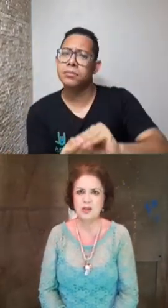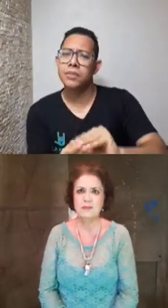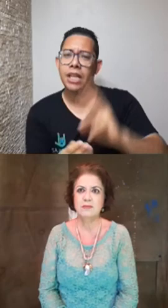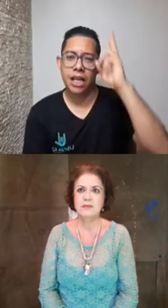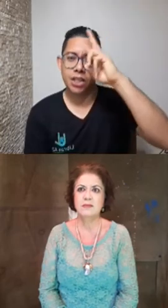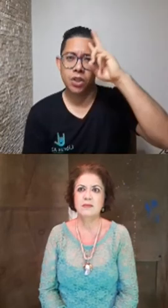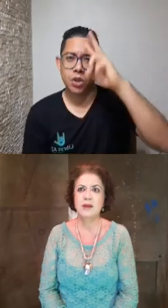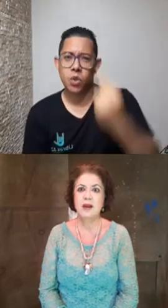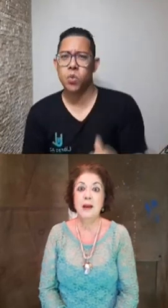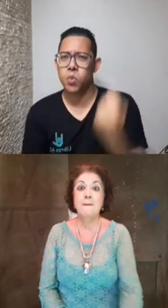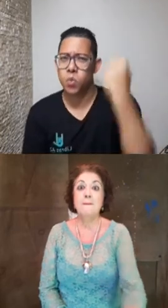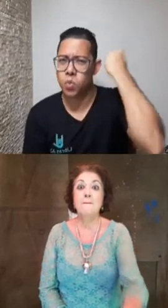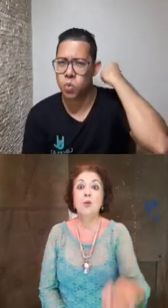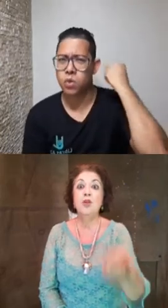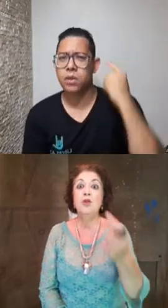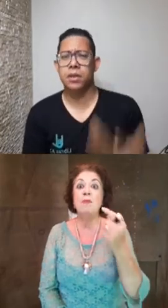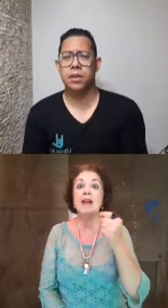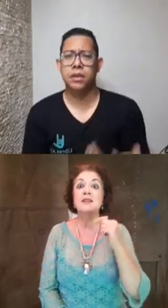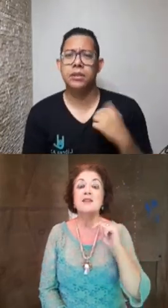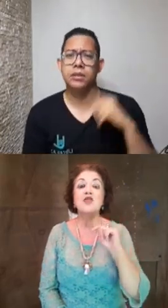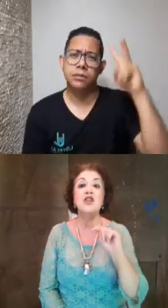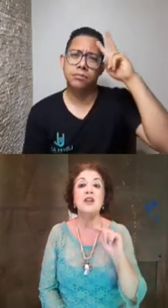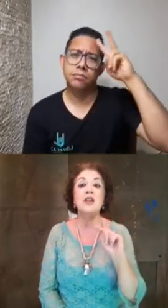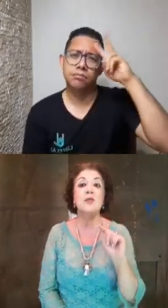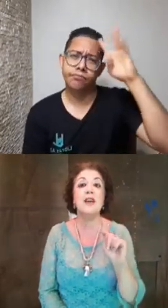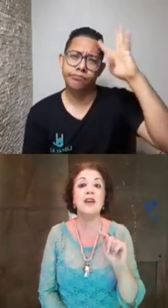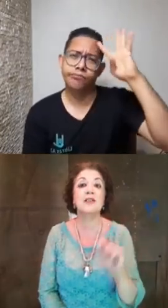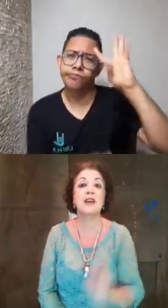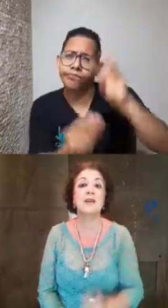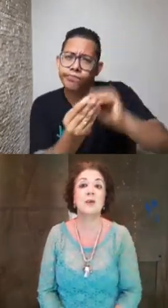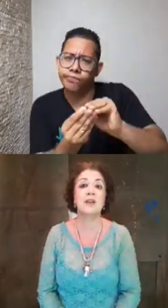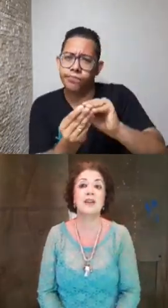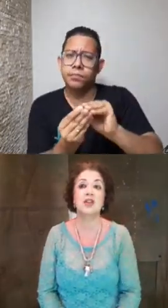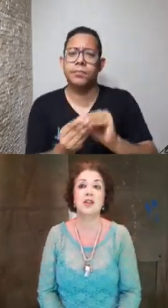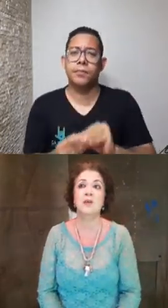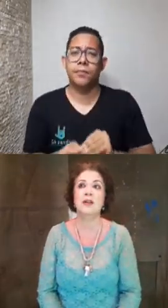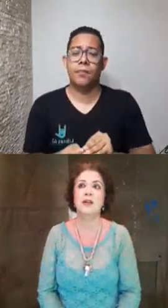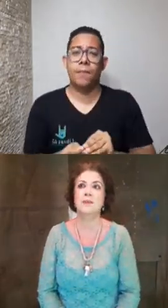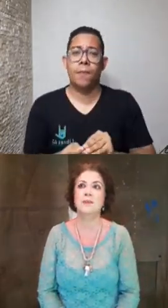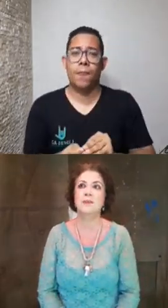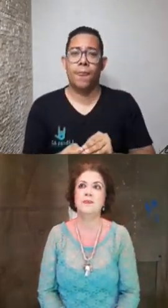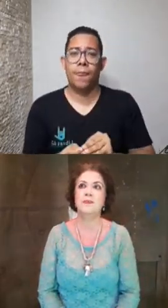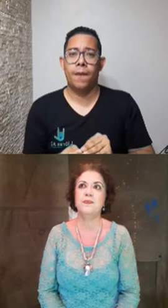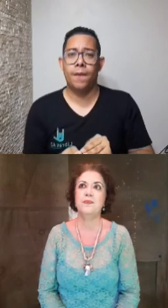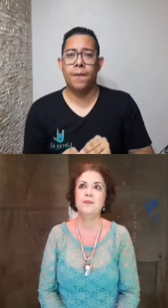antiga. Muito mais antiga do que essa reportagem que eu li.